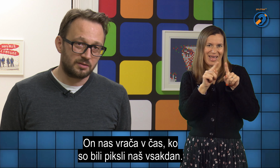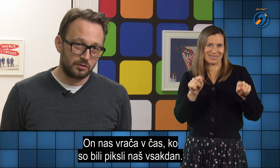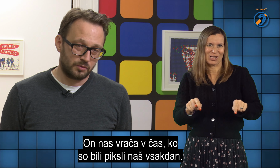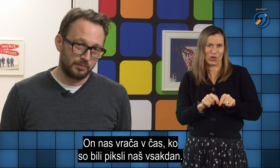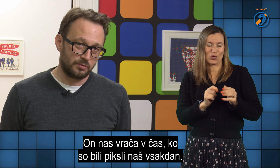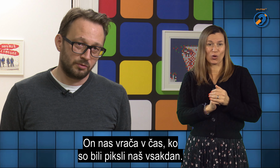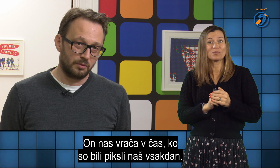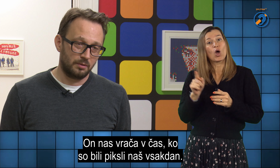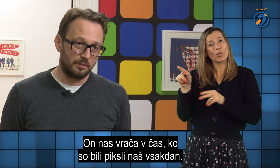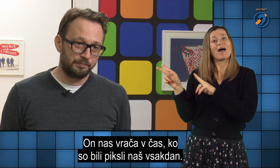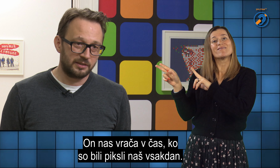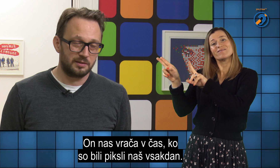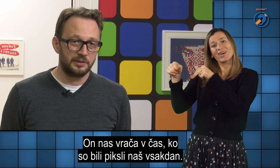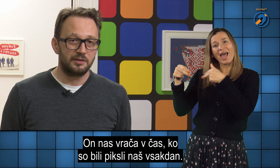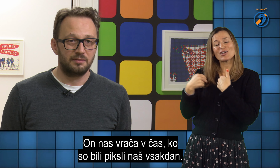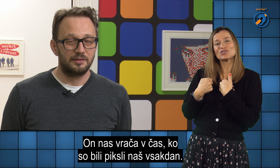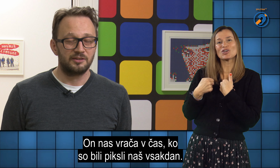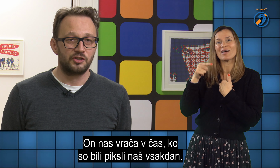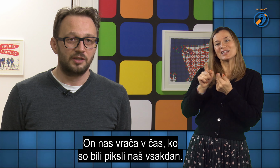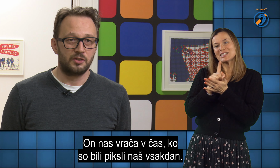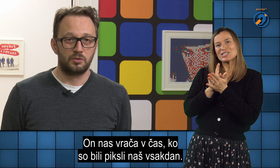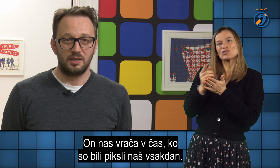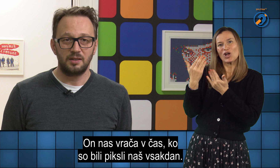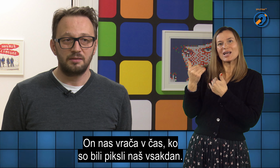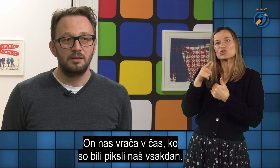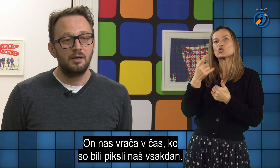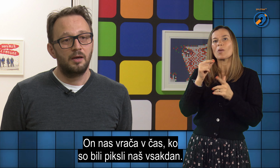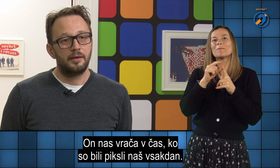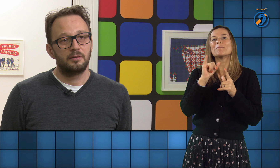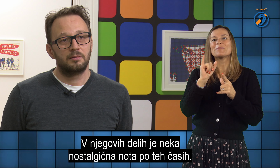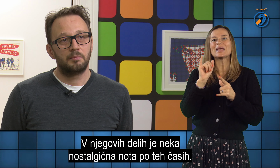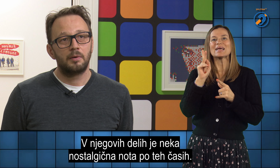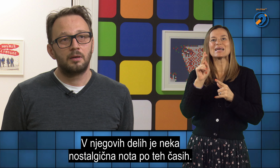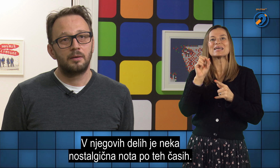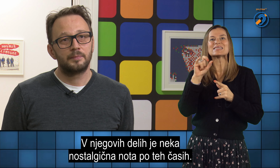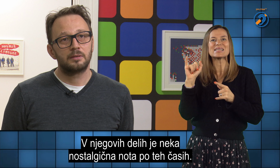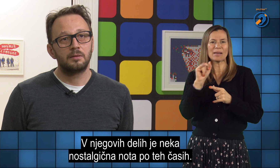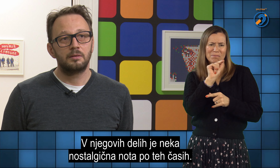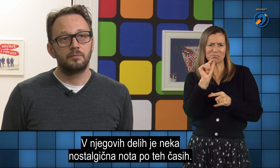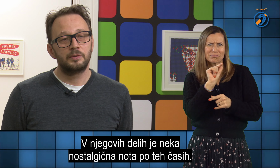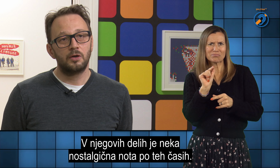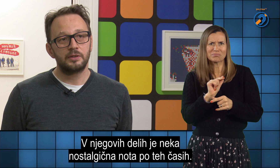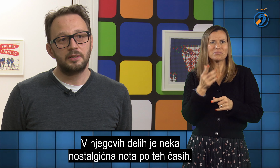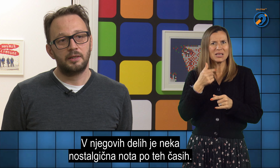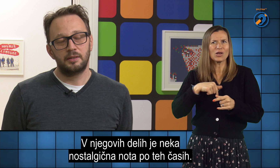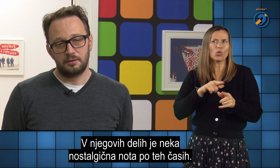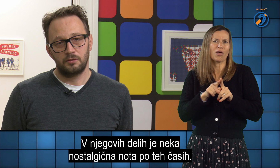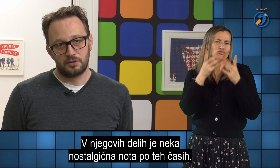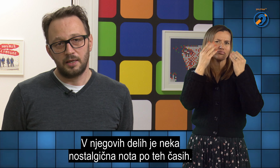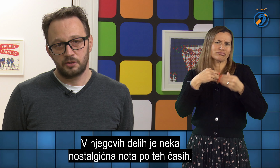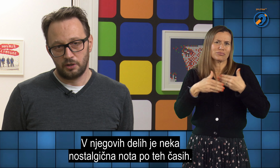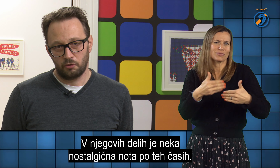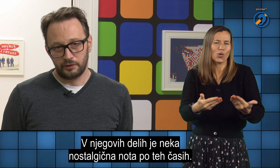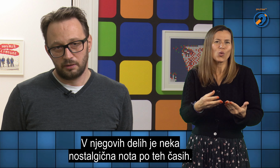tisti čas, ko so v bistvu piksli bili na nek način naš vsakdan in v njegovih delih je neka